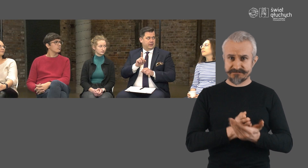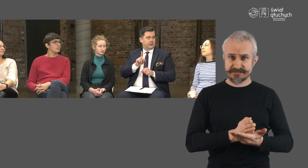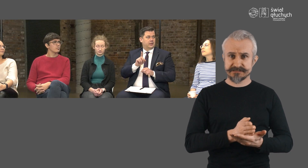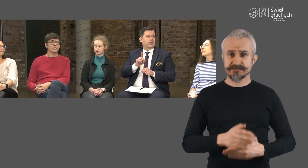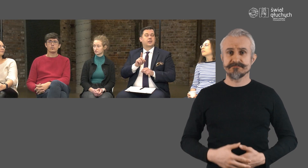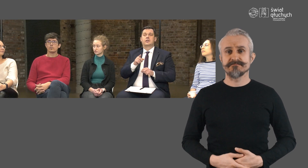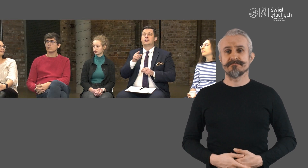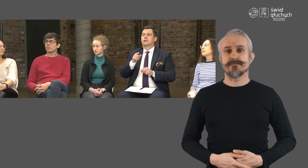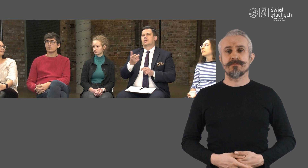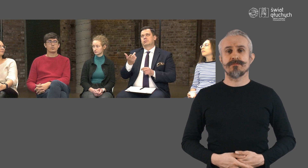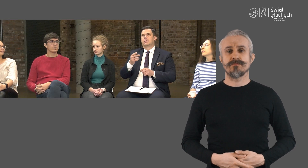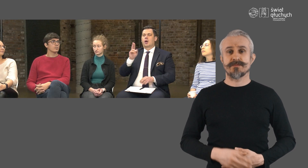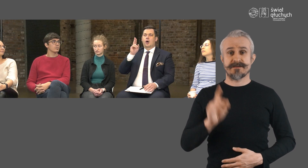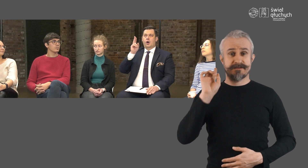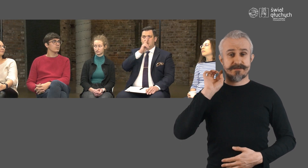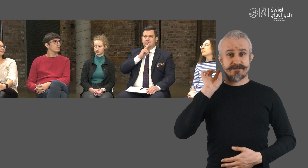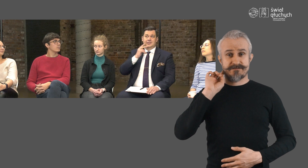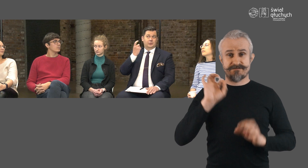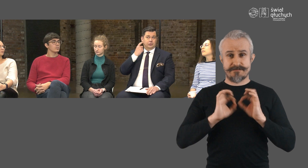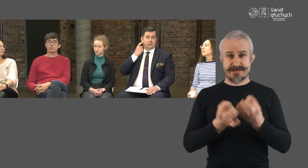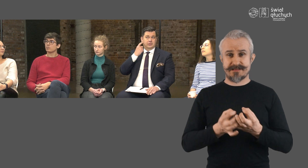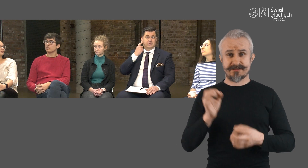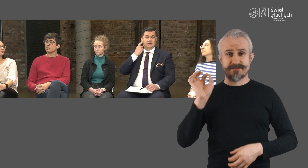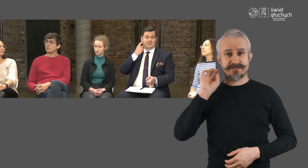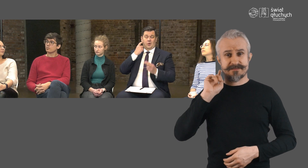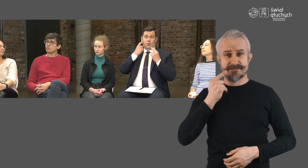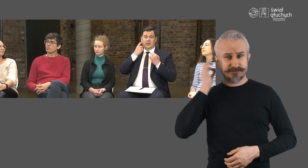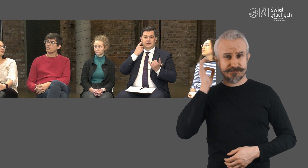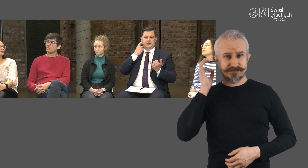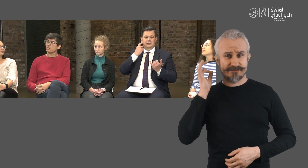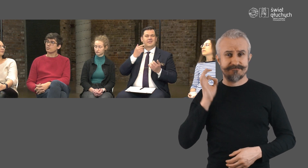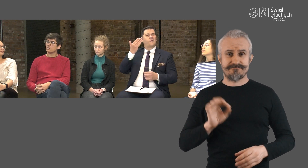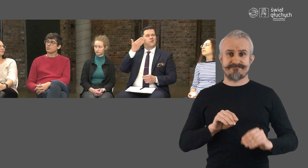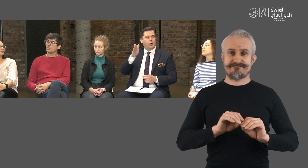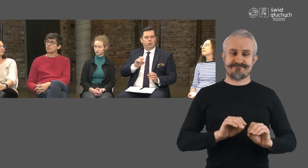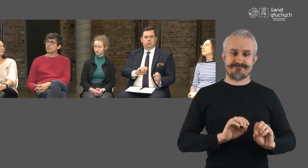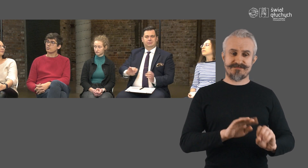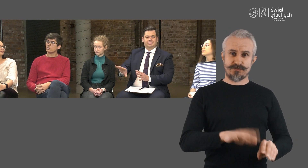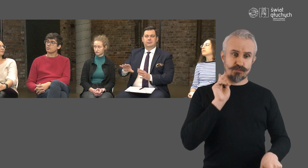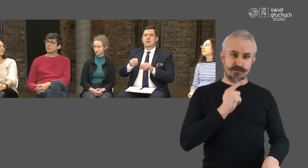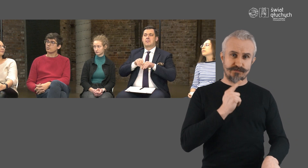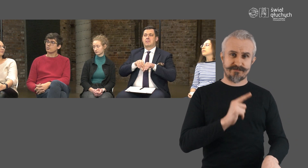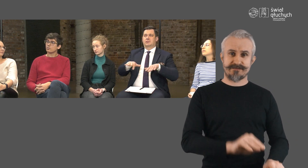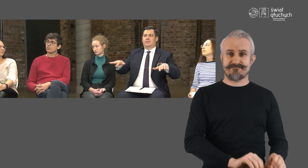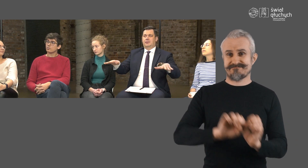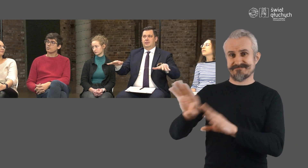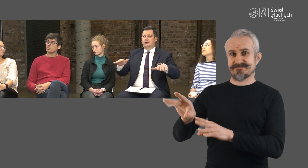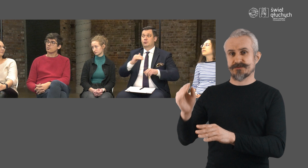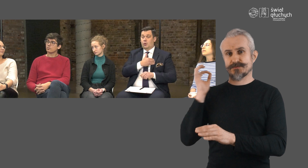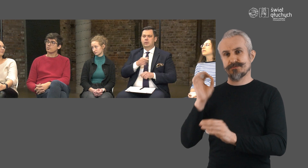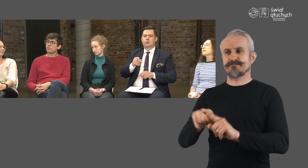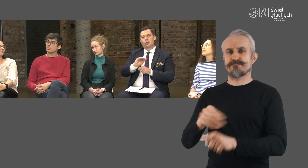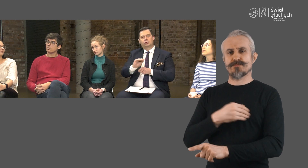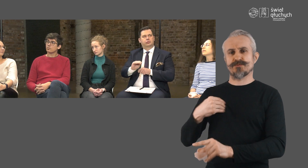Pytanie, czy to prawda, że rodzice słyszący, jeżeli mają głuche dziecko, to wolą je dać